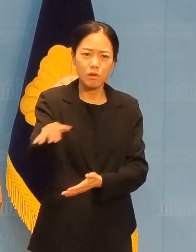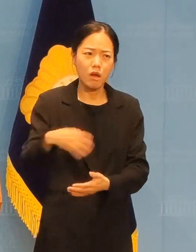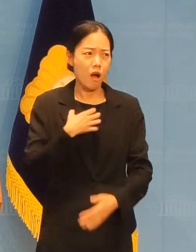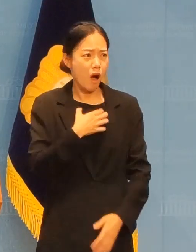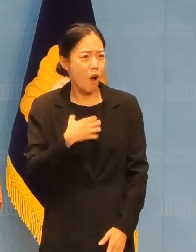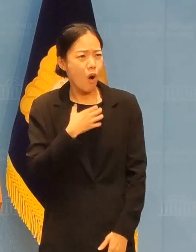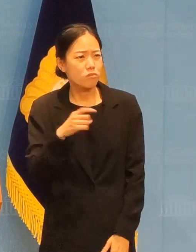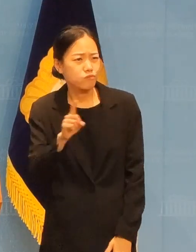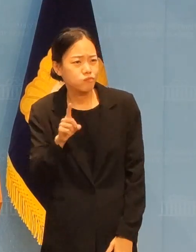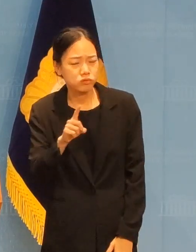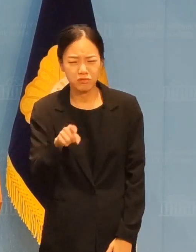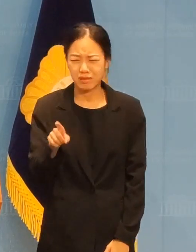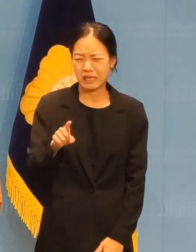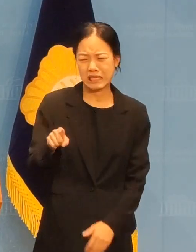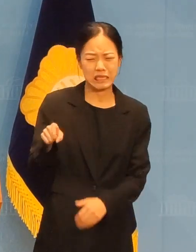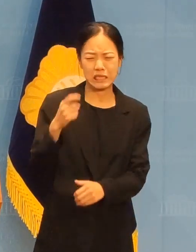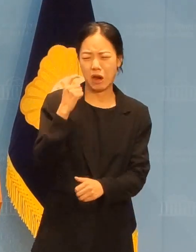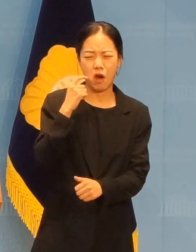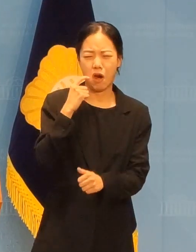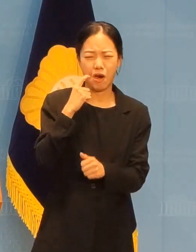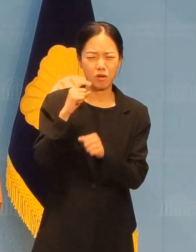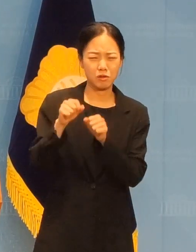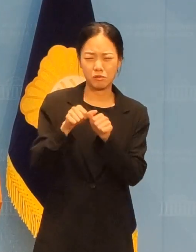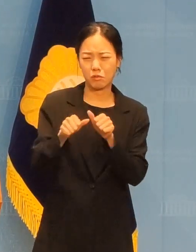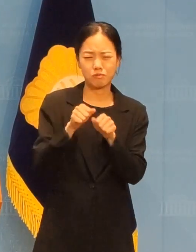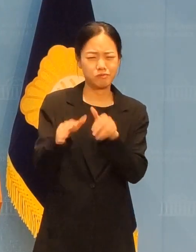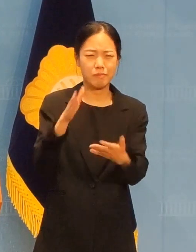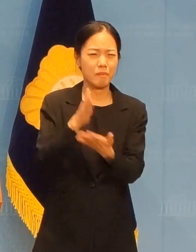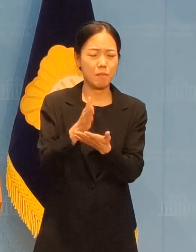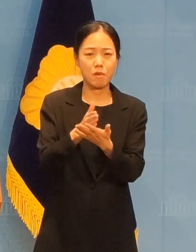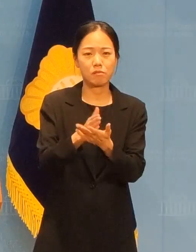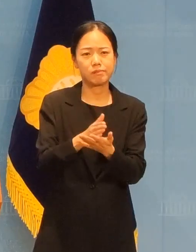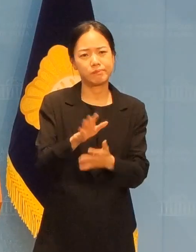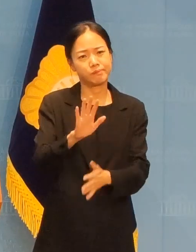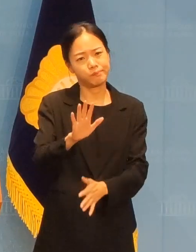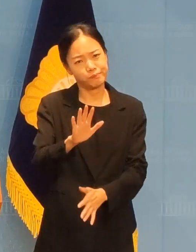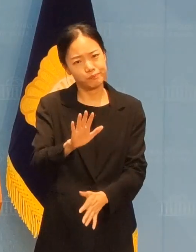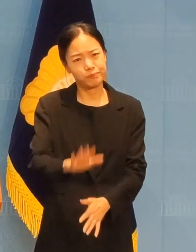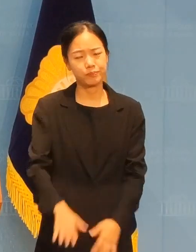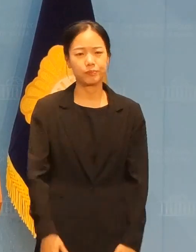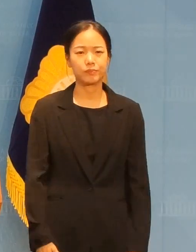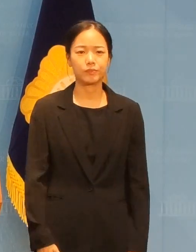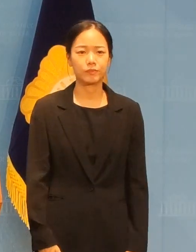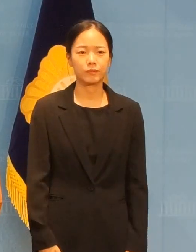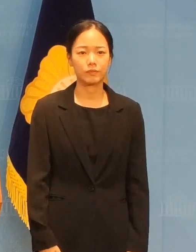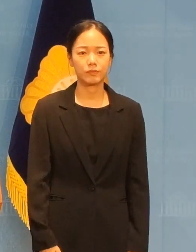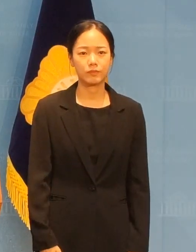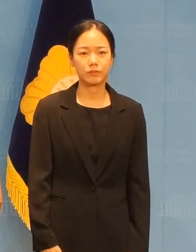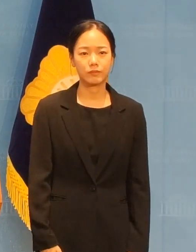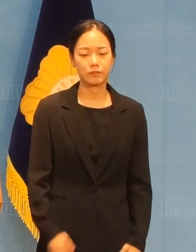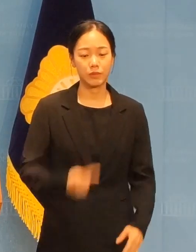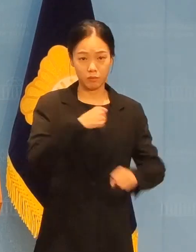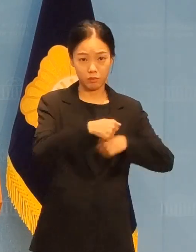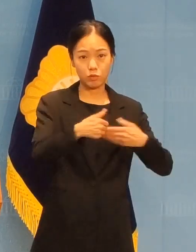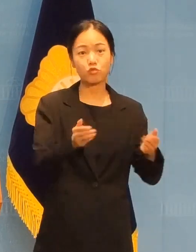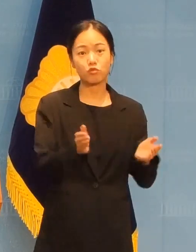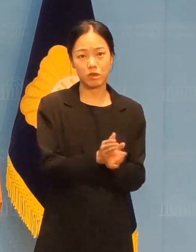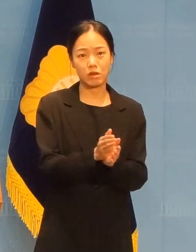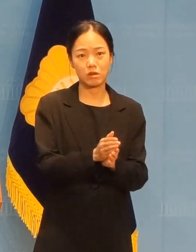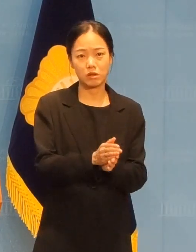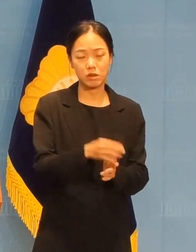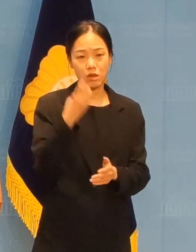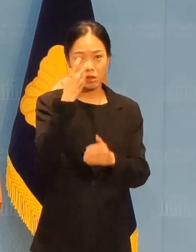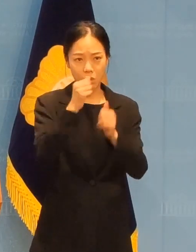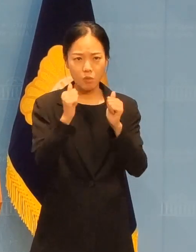무민이라 몰아붙이는 것이야말로 문제의 본질을 외면하는 여론몰이입니다. 민주당은 경찰에